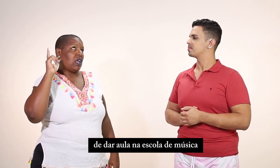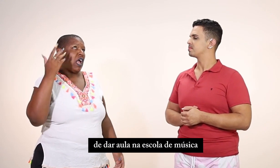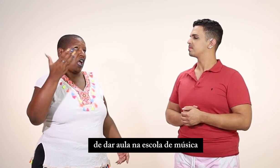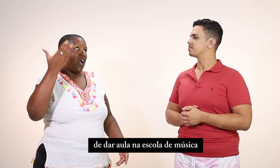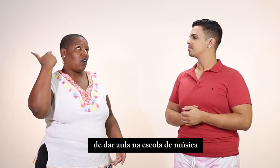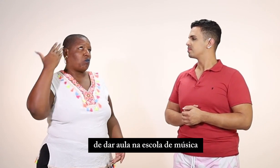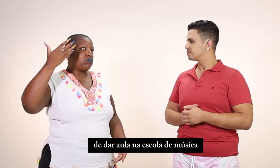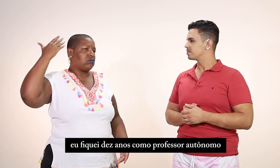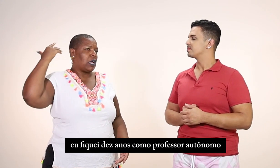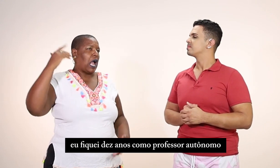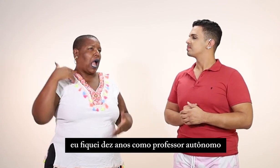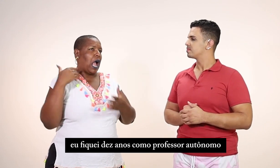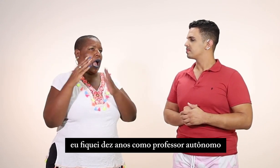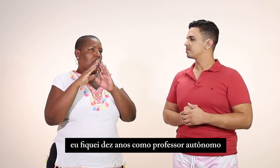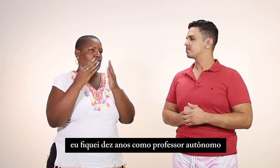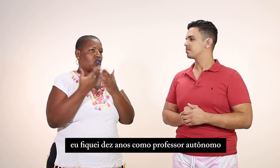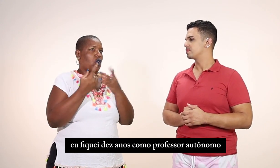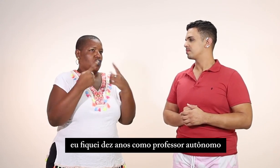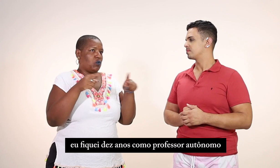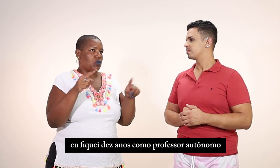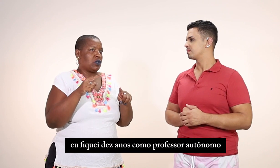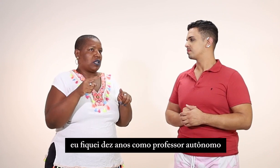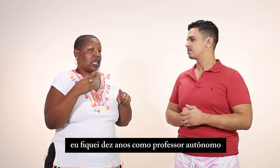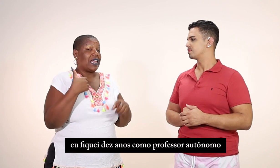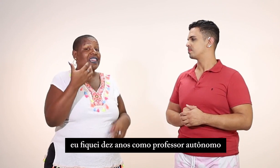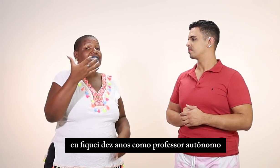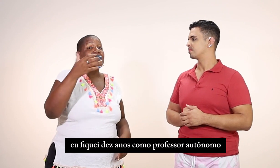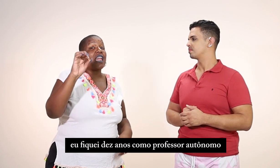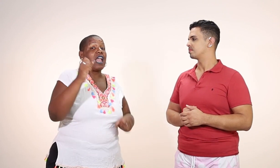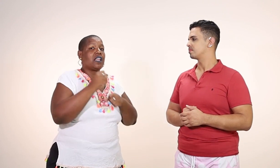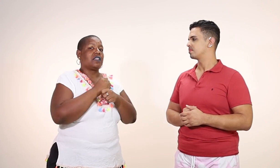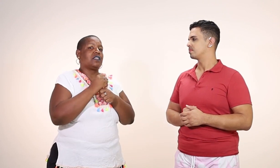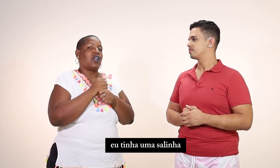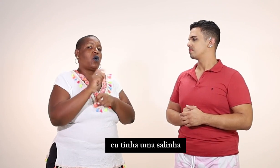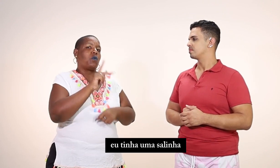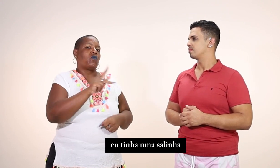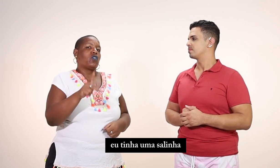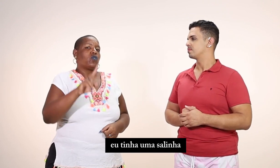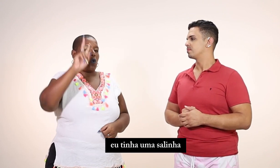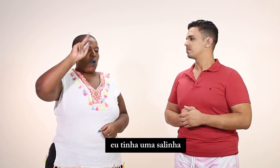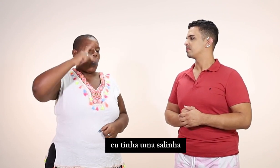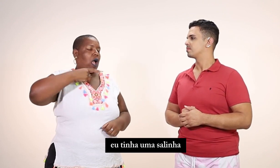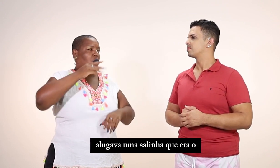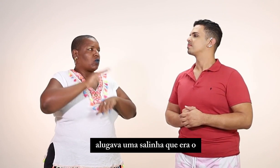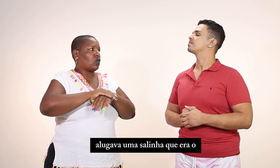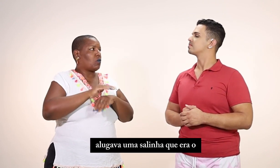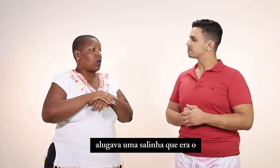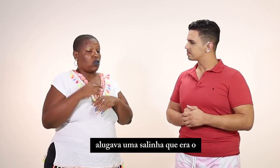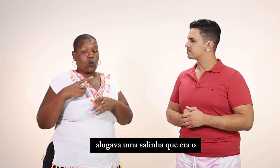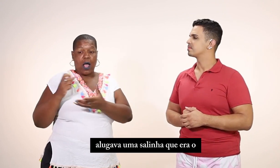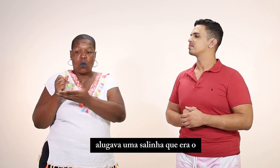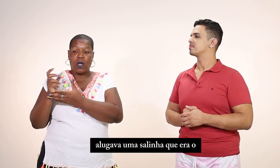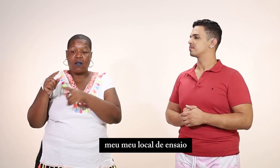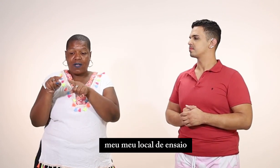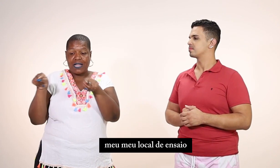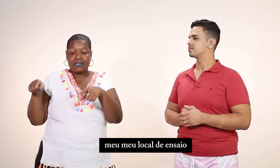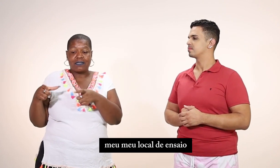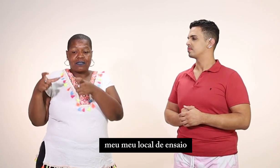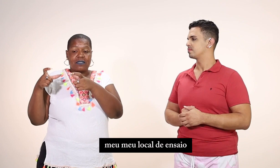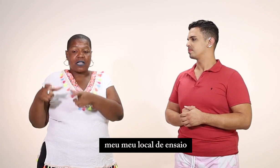escola de música, eu fiquei 10 anos como professor autônomo. Eu tinha uma salinha, alugava uma salinha que era o meu local de